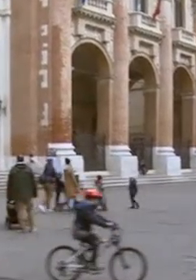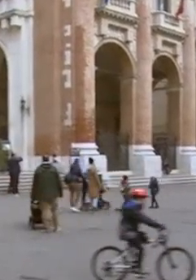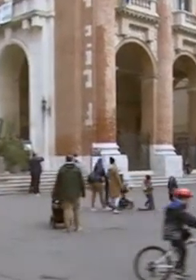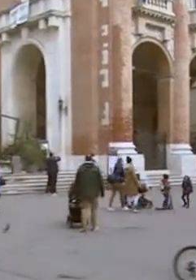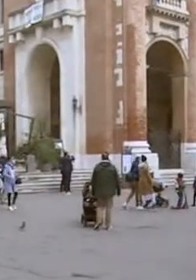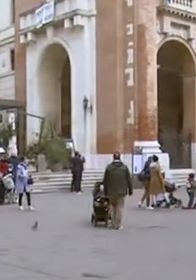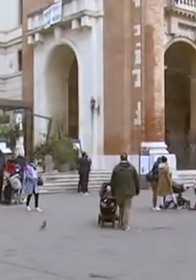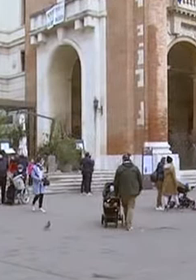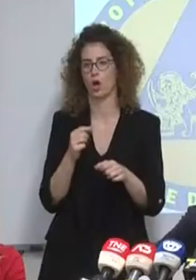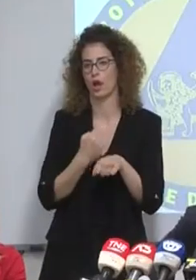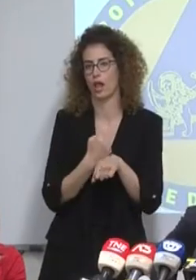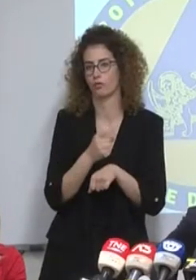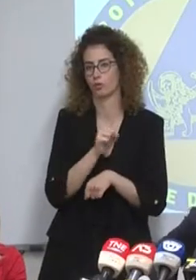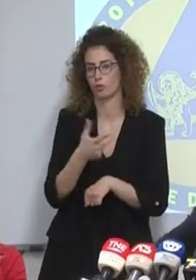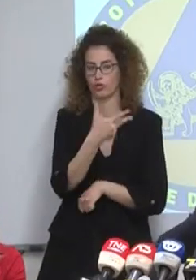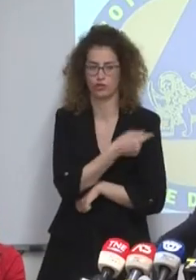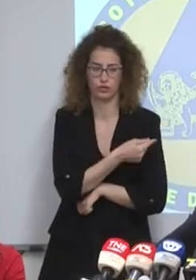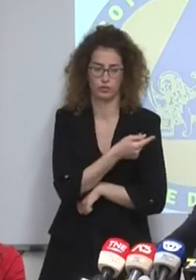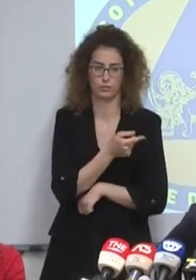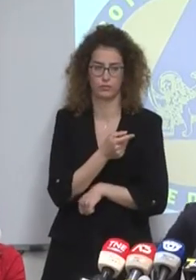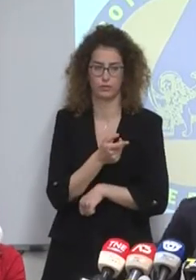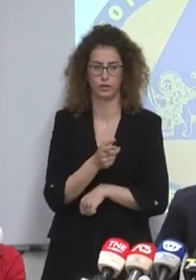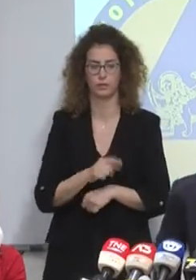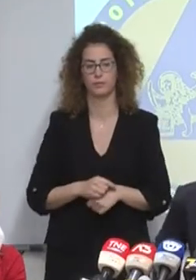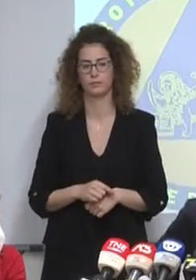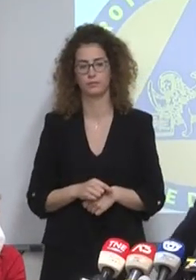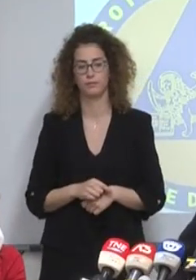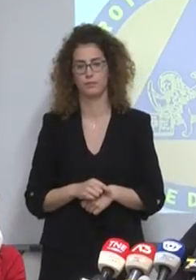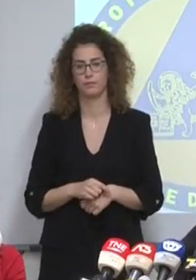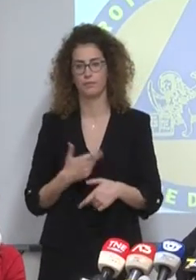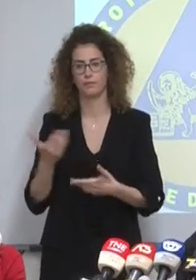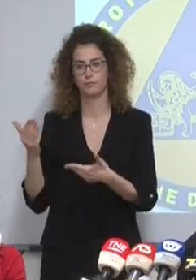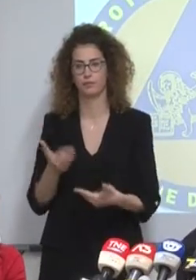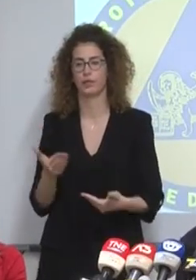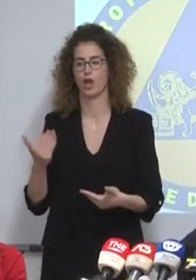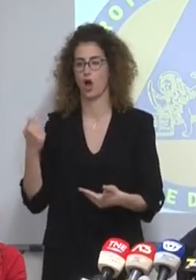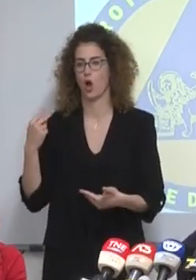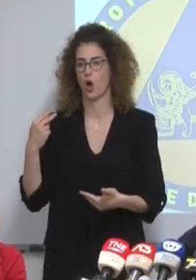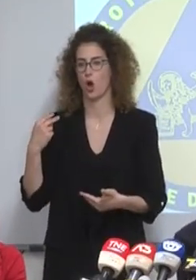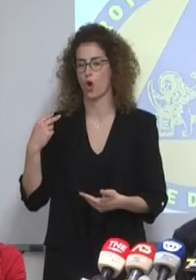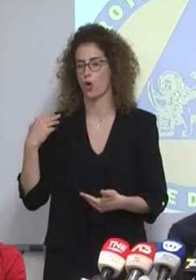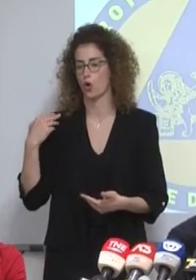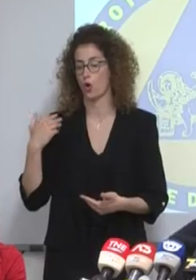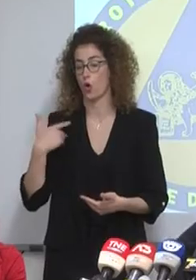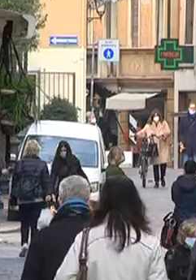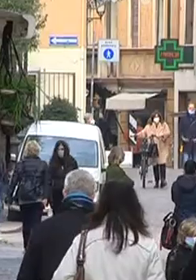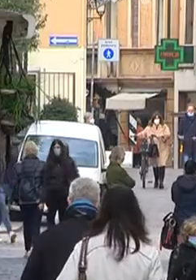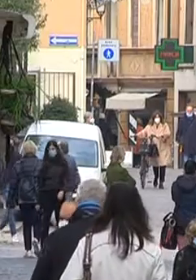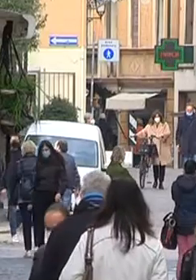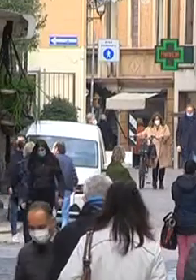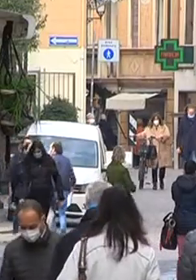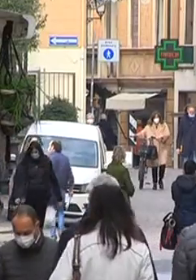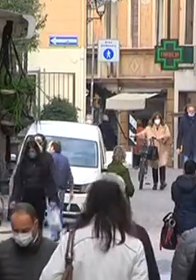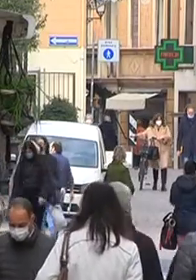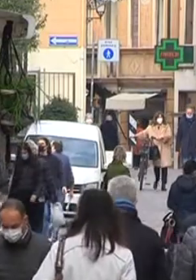può tornare a mordere luca zaia conferma che il veneto ha numeri da fascia gialla r conti a 0,86 ma guai